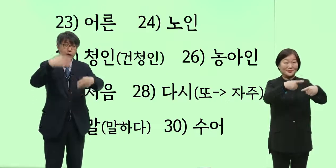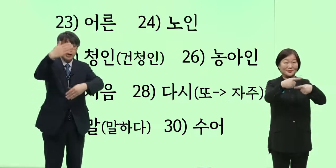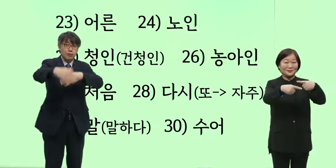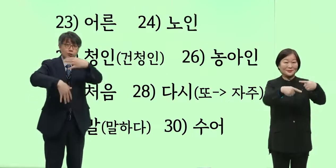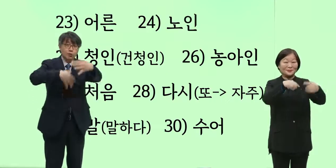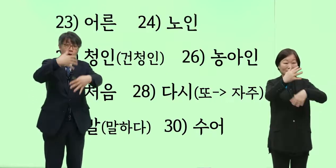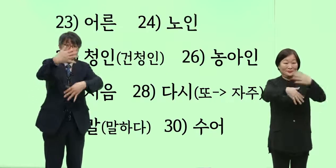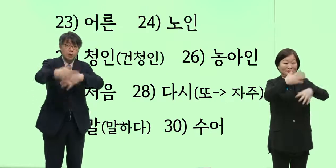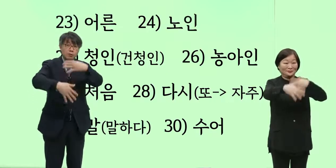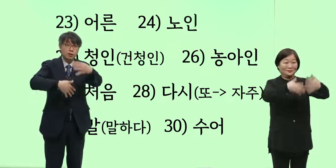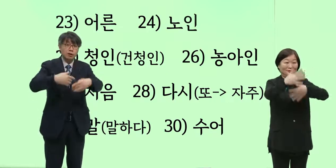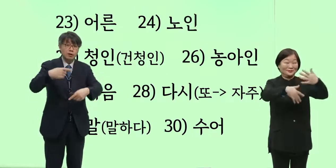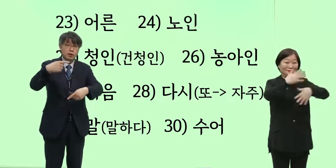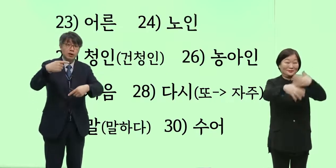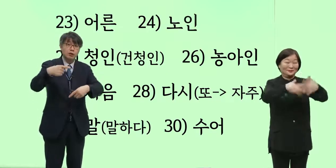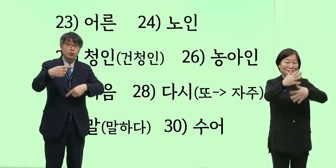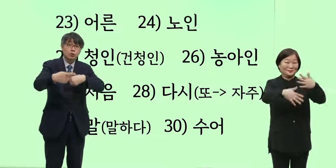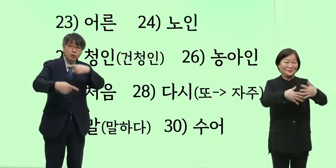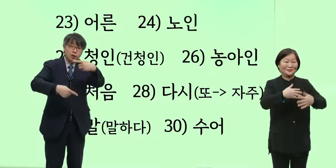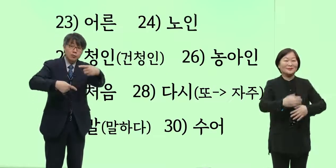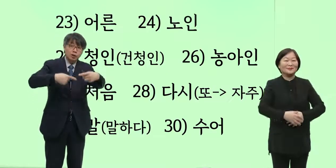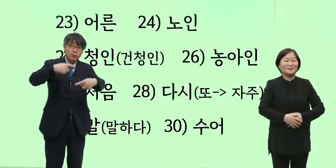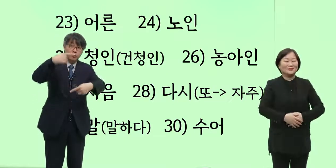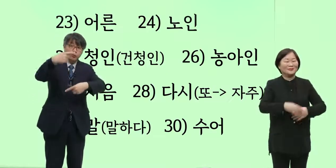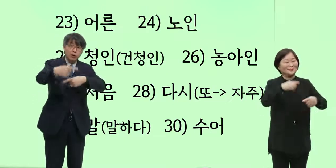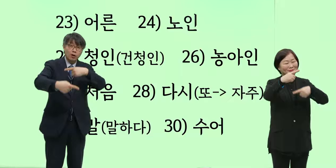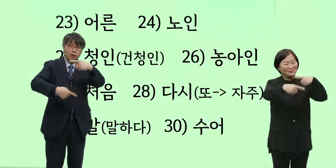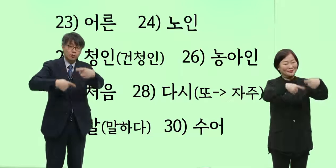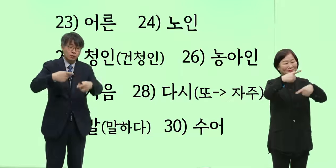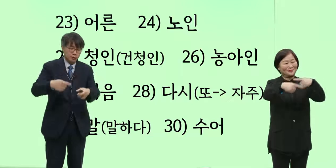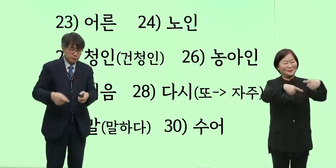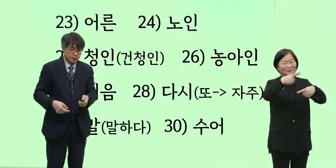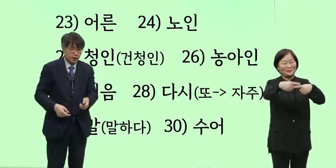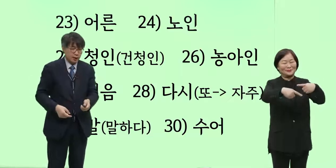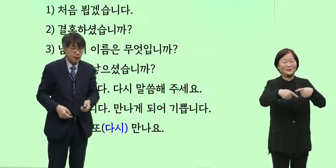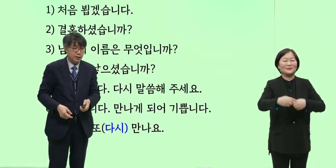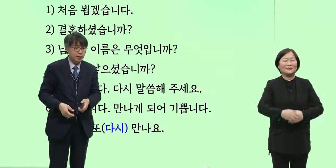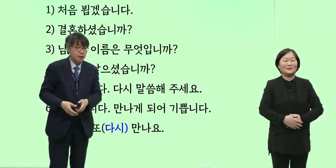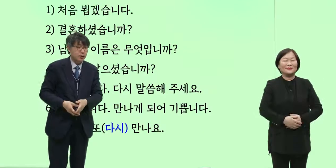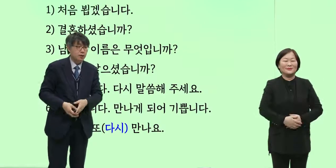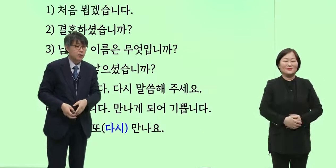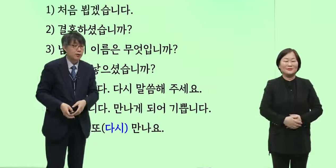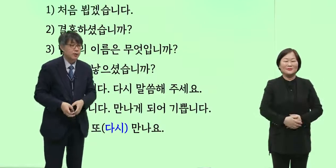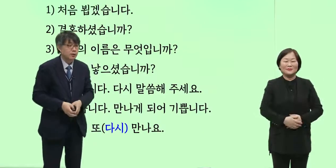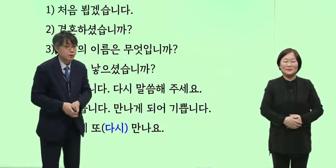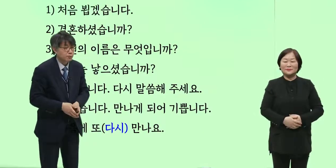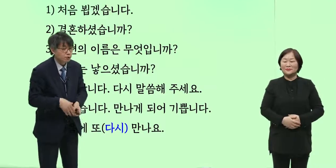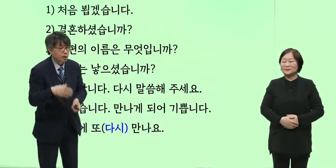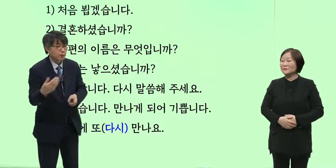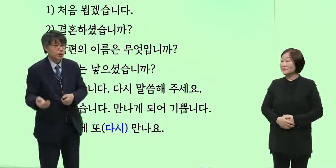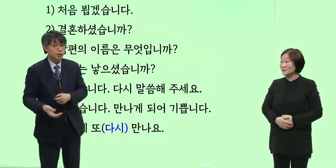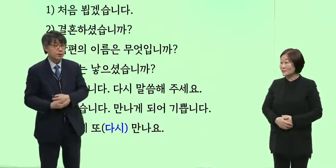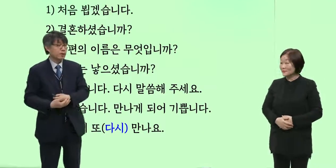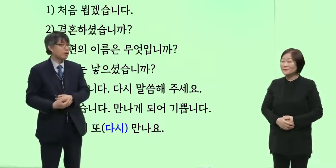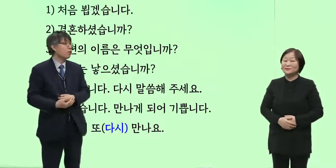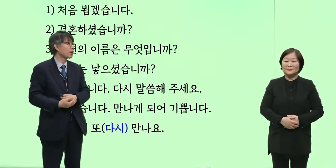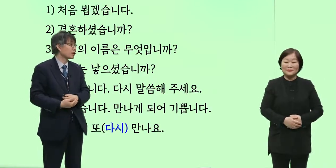아니면 수어 이렇게 표현하기도 합니다. 손으로 이렇게 표현합니다. 수어. 자, 그러면 문장을 한번 해보겠습니다. 처음